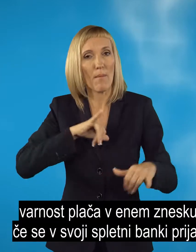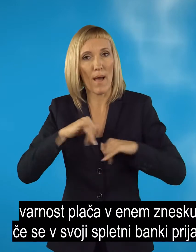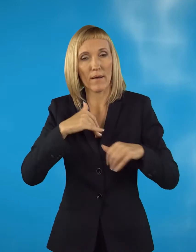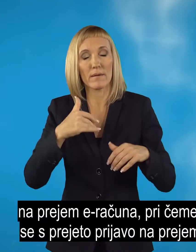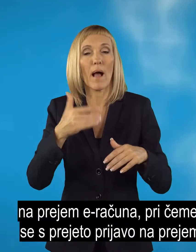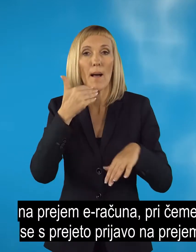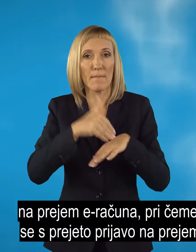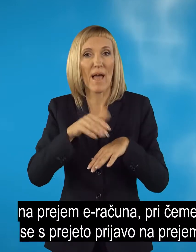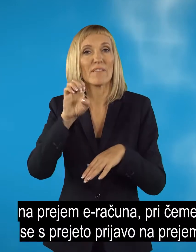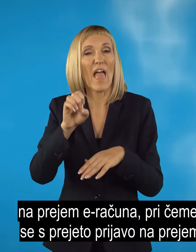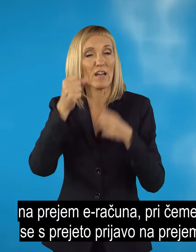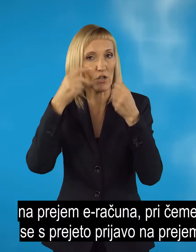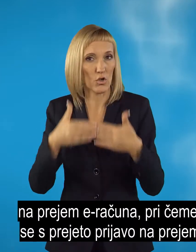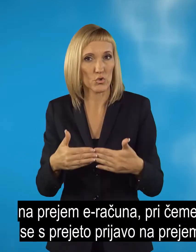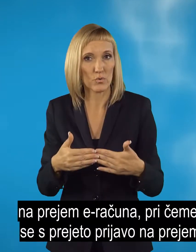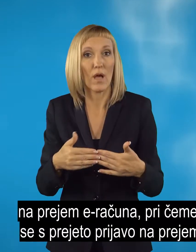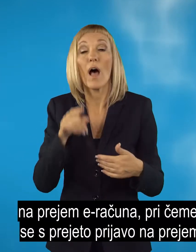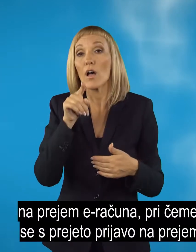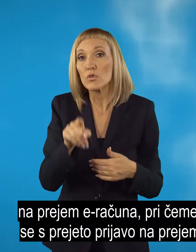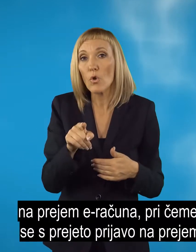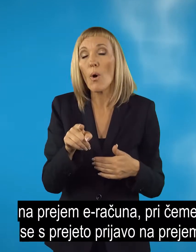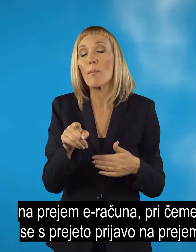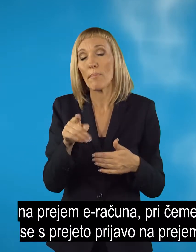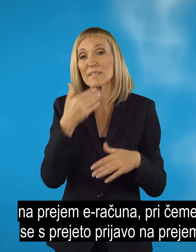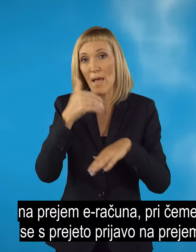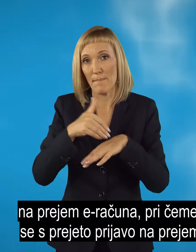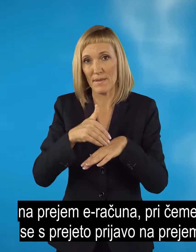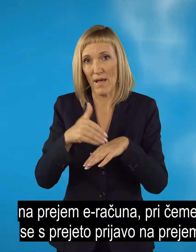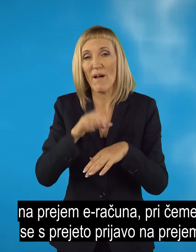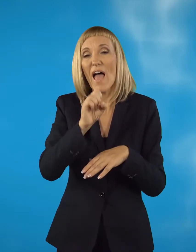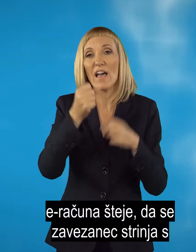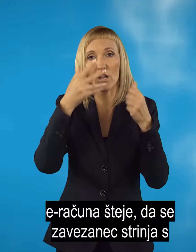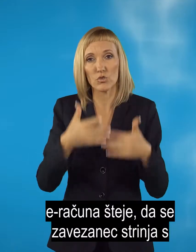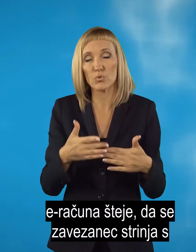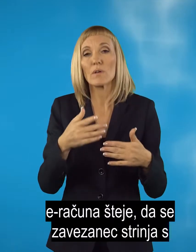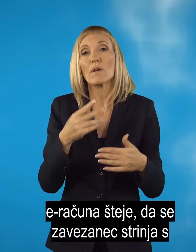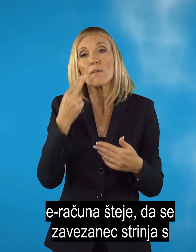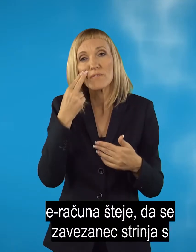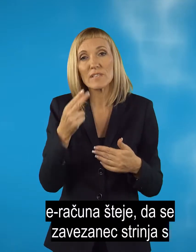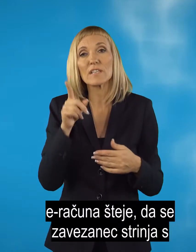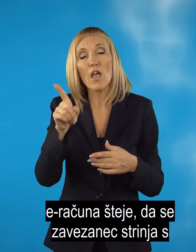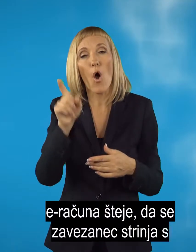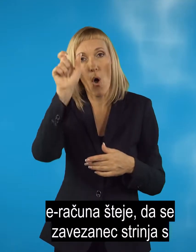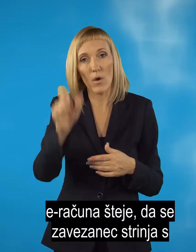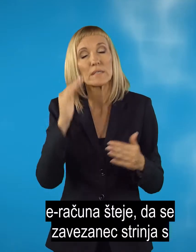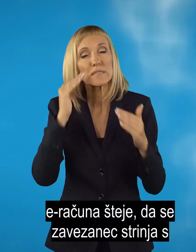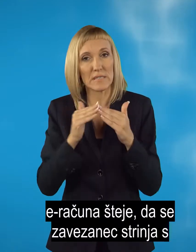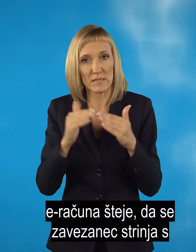na prejem e-računa, pri čemer se s prejeto prijavo na prejem e-računa šteje, da se zavezanec strinja